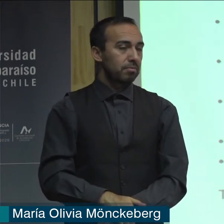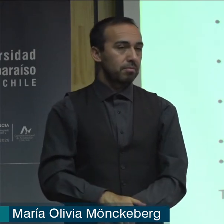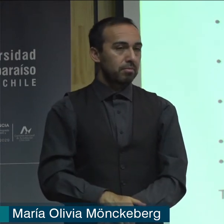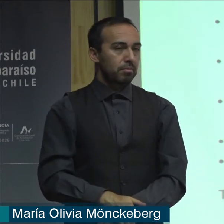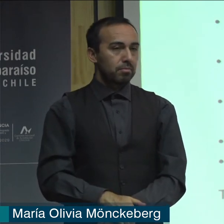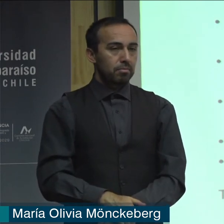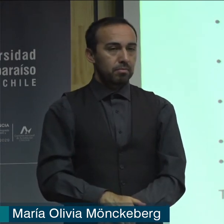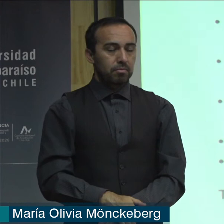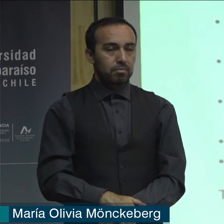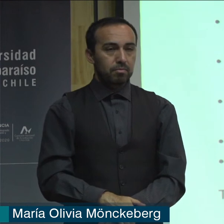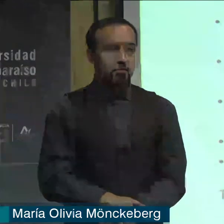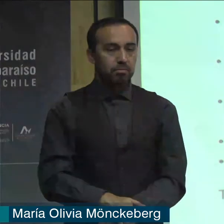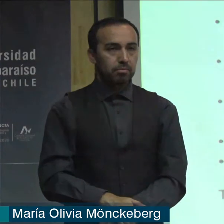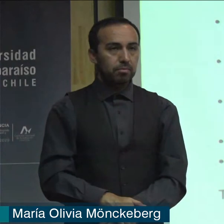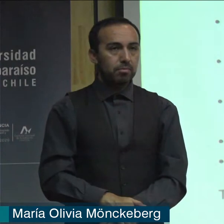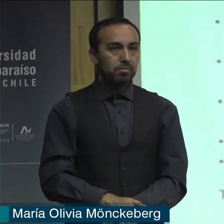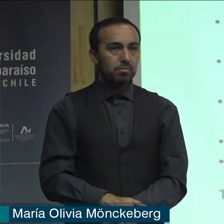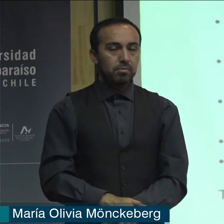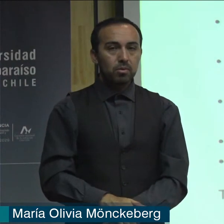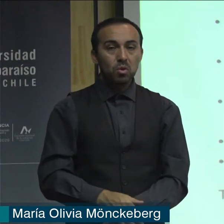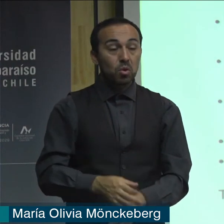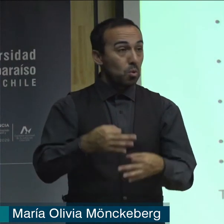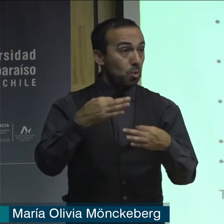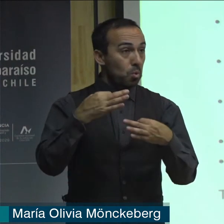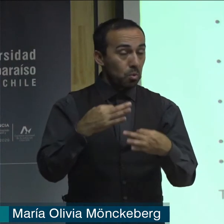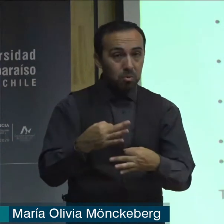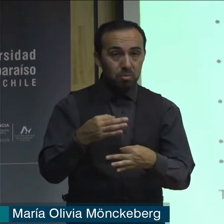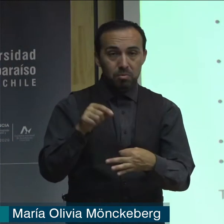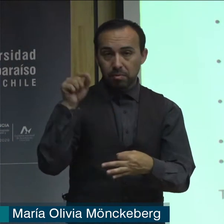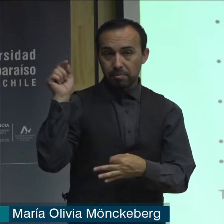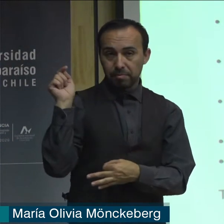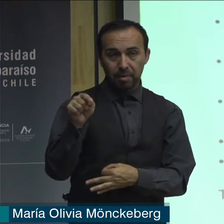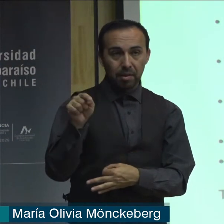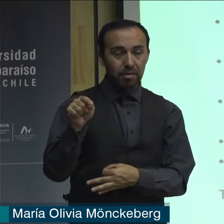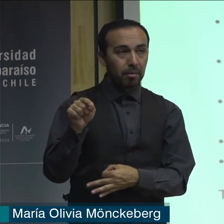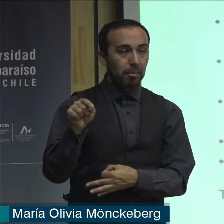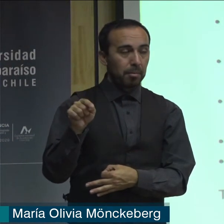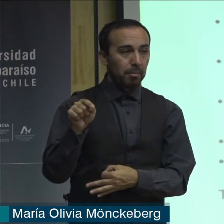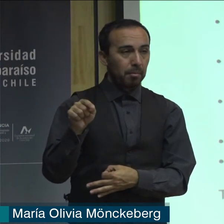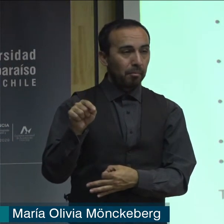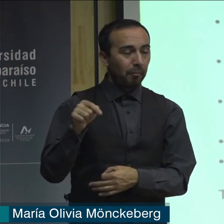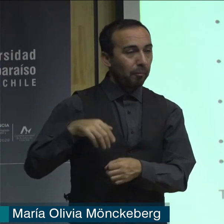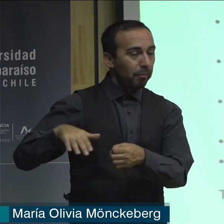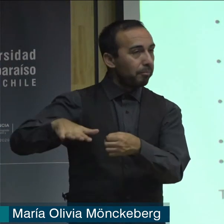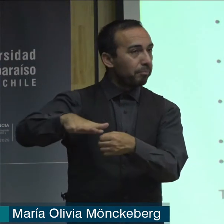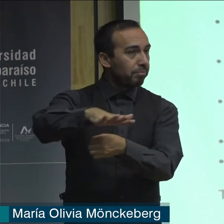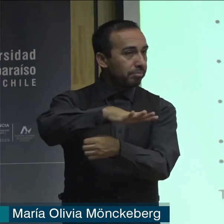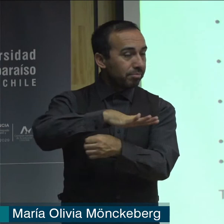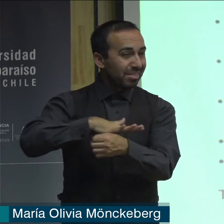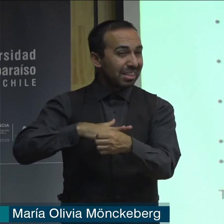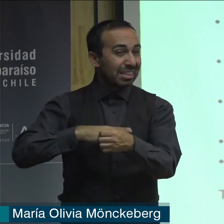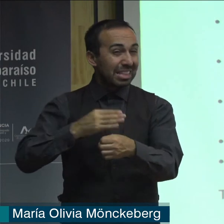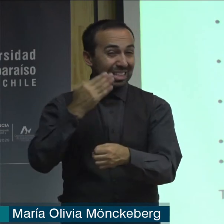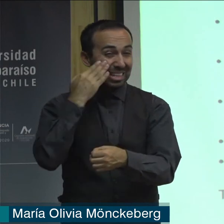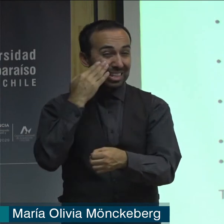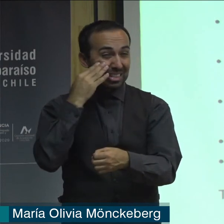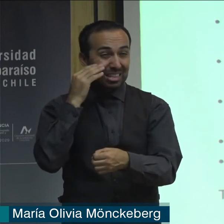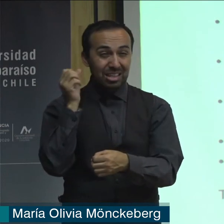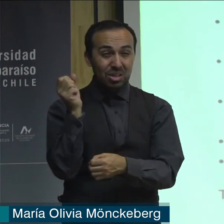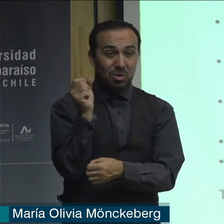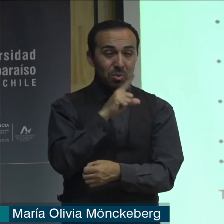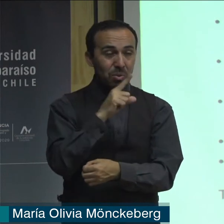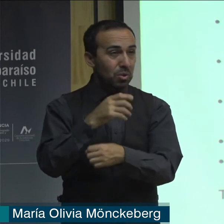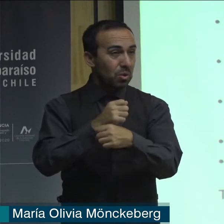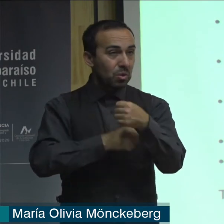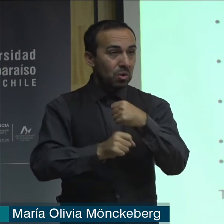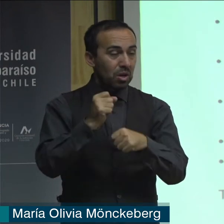y pasa que justamente es afines ya de la década del 80 Juan